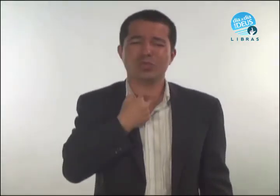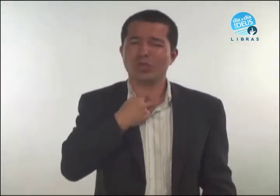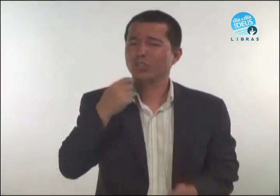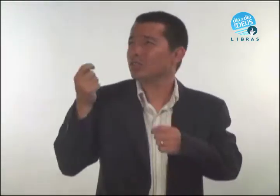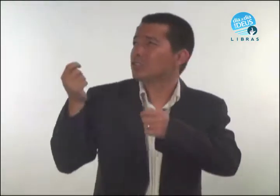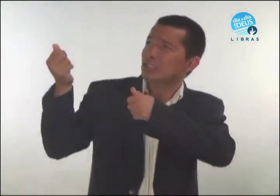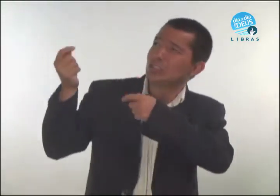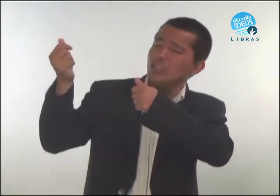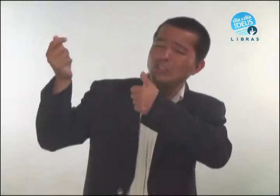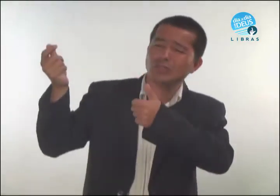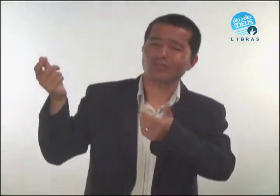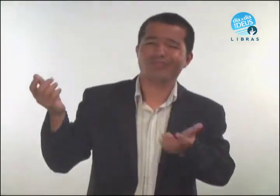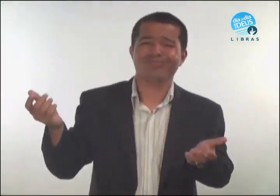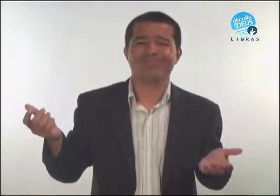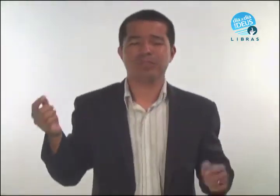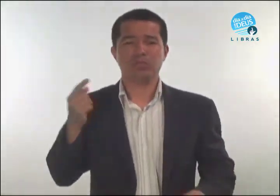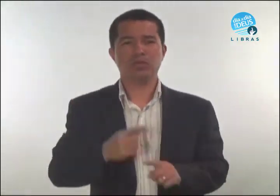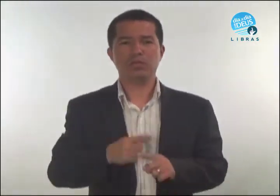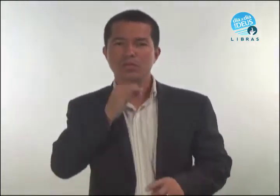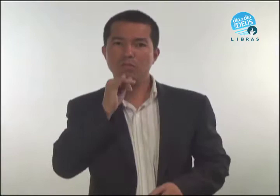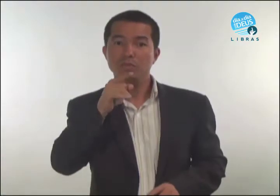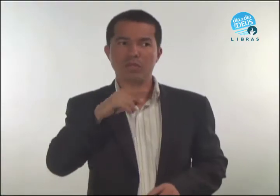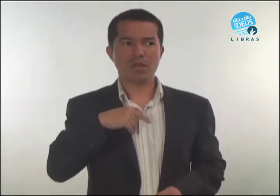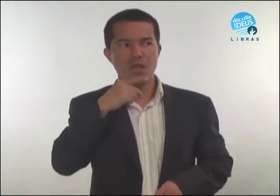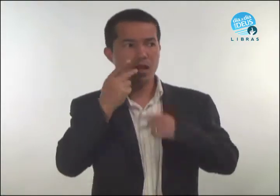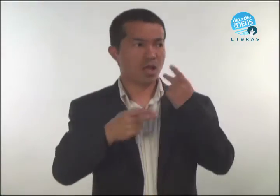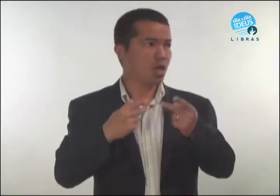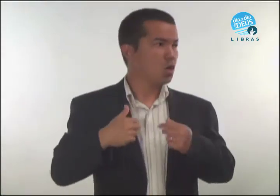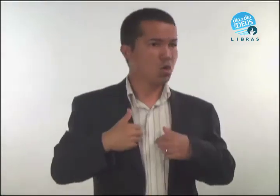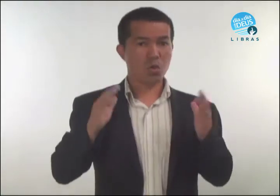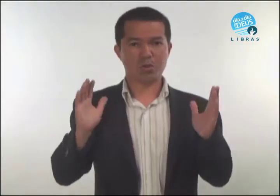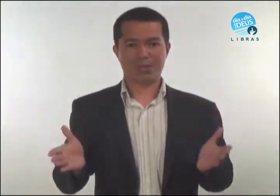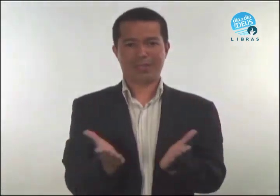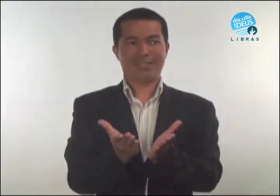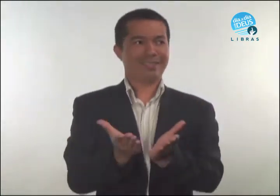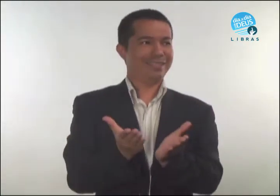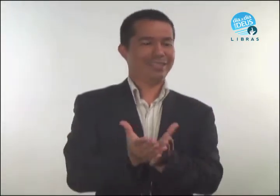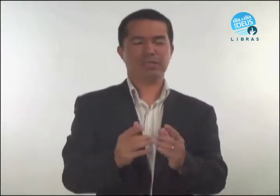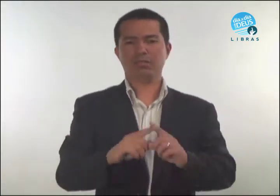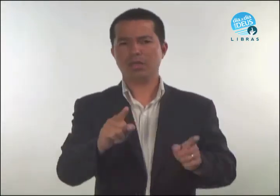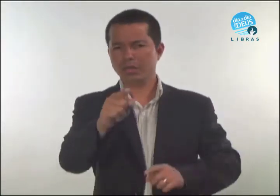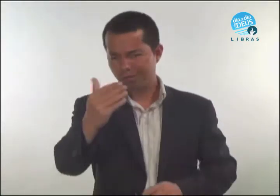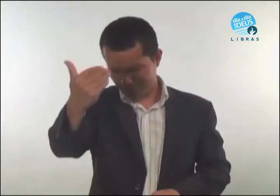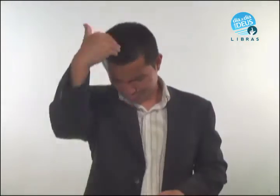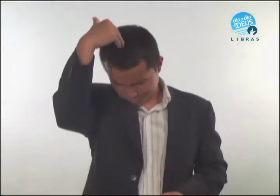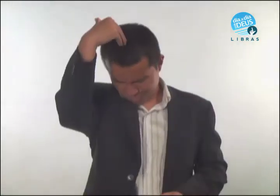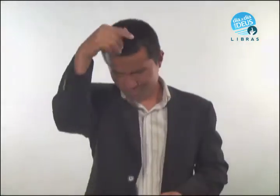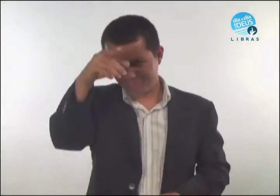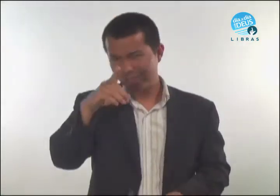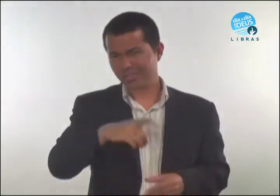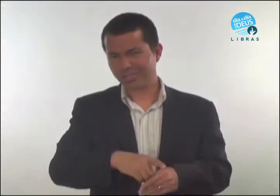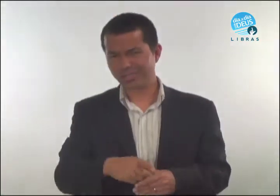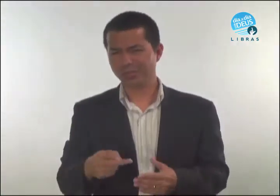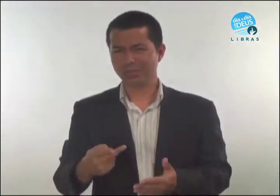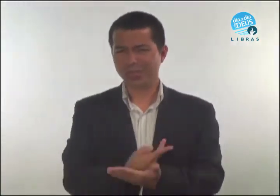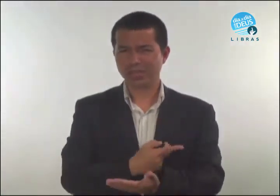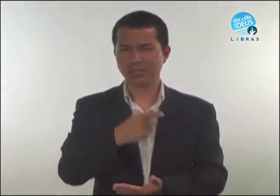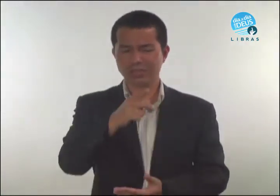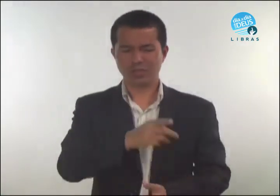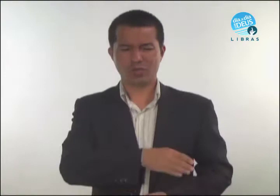rendeu e continua vivendo uma vida dupla na sua moral, nos seus valores éticos, nos seus dízimos,